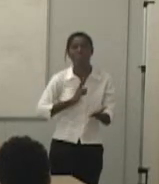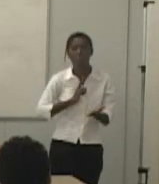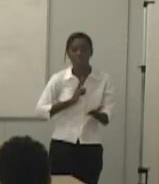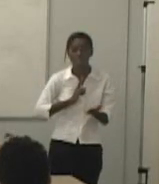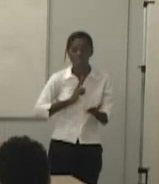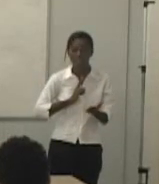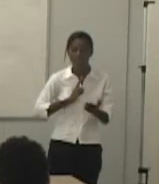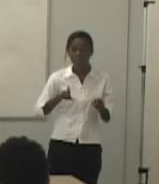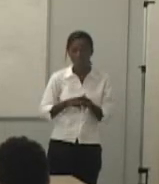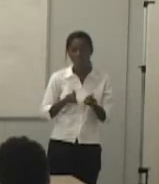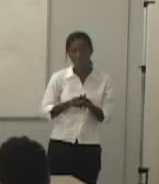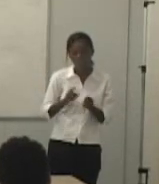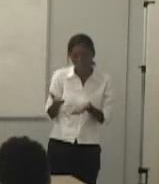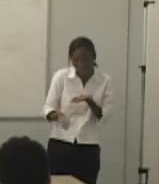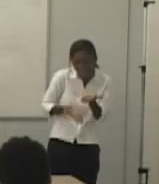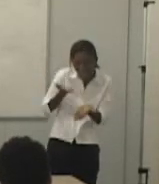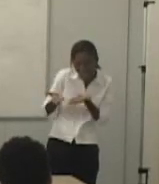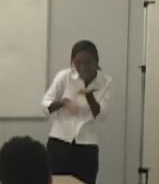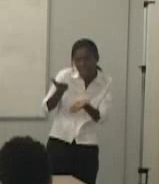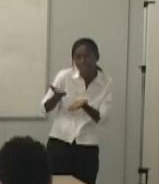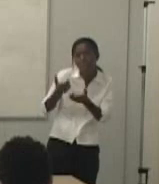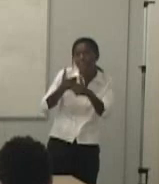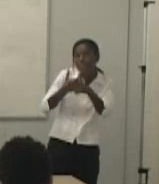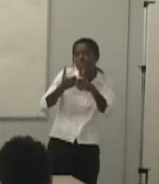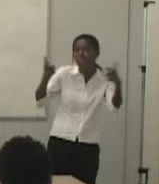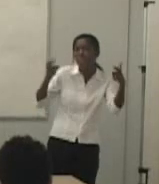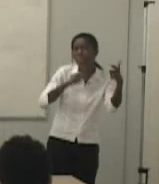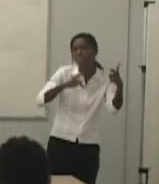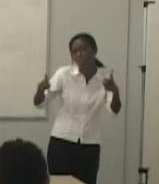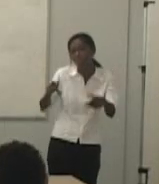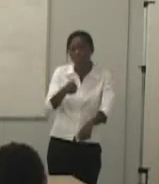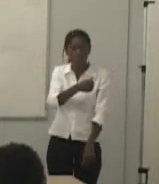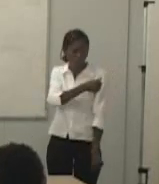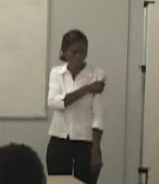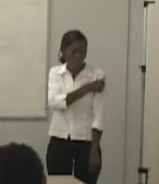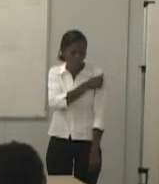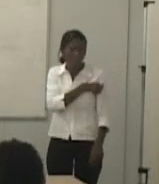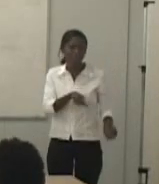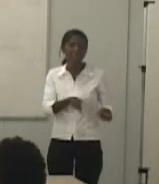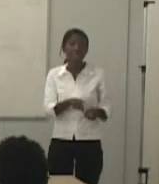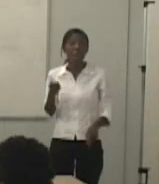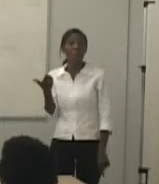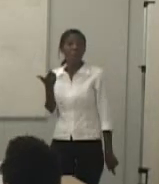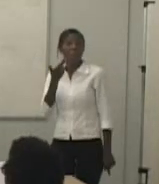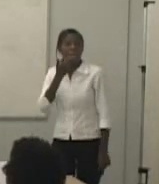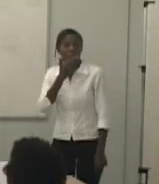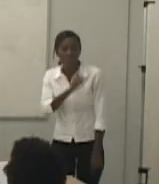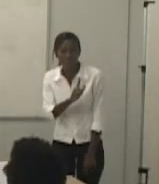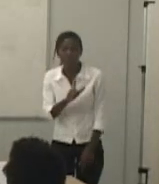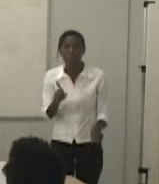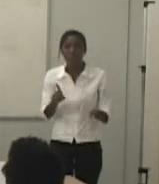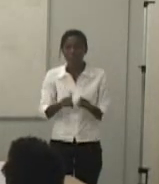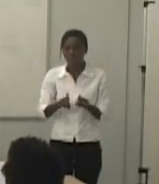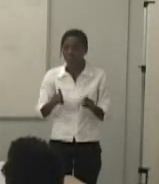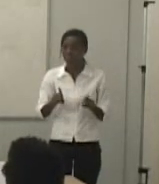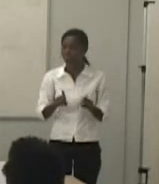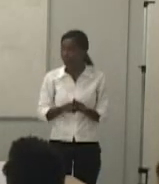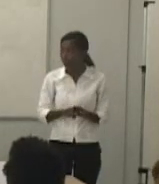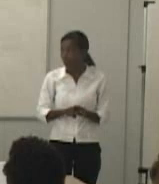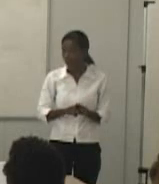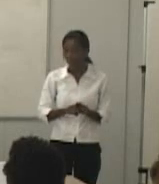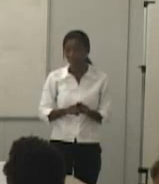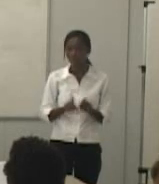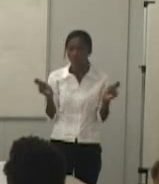professores e dos alunos e eh eh conseguiria a gente conseguiria potencializar esta